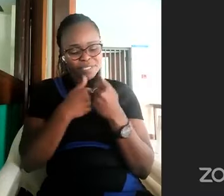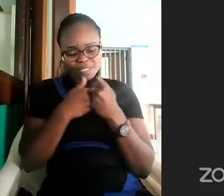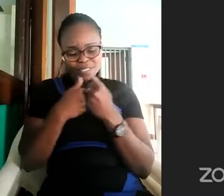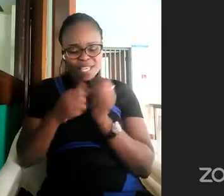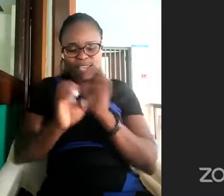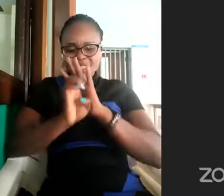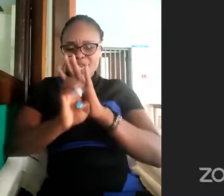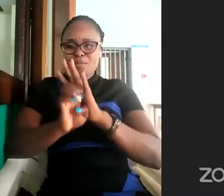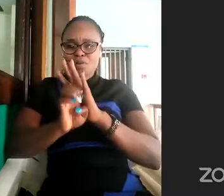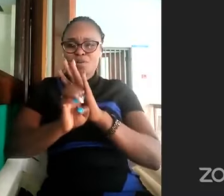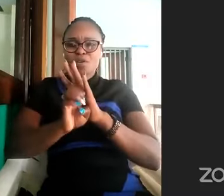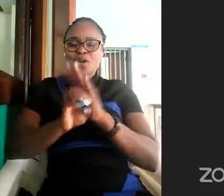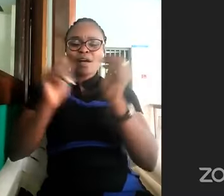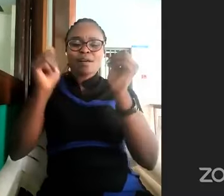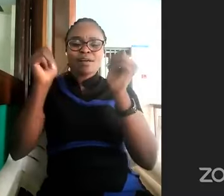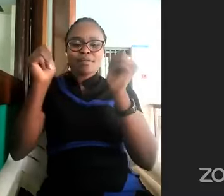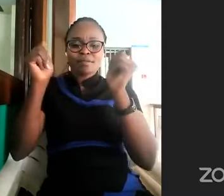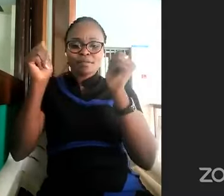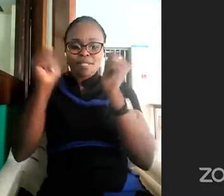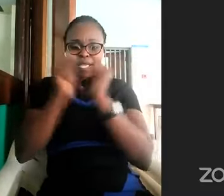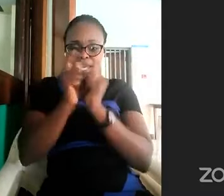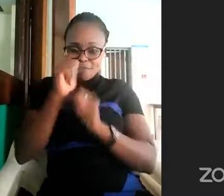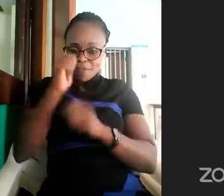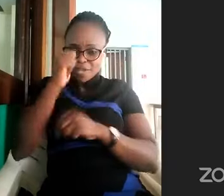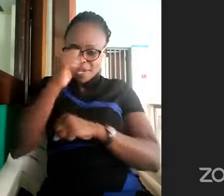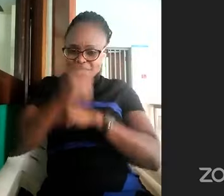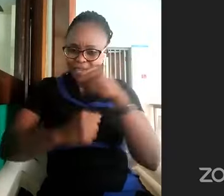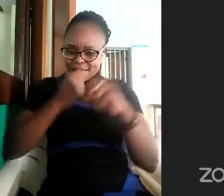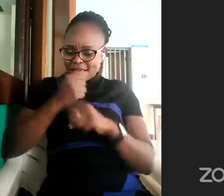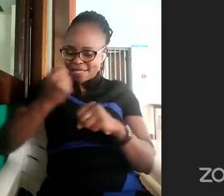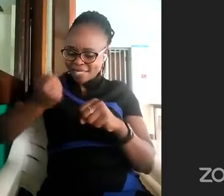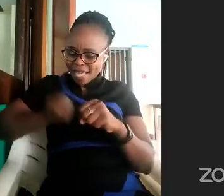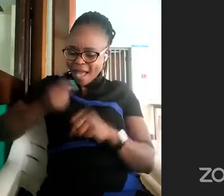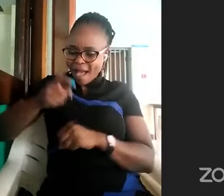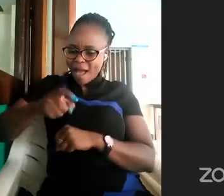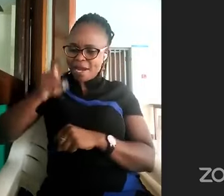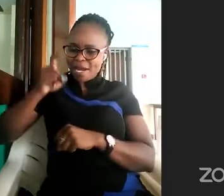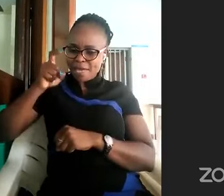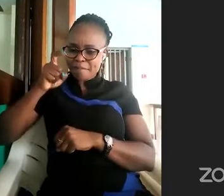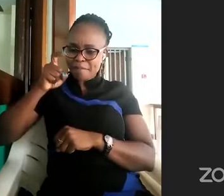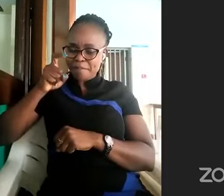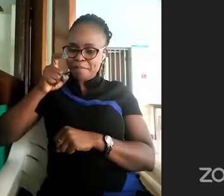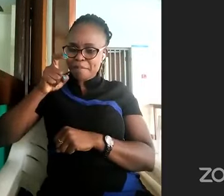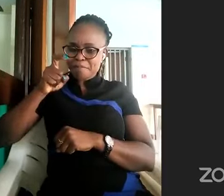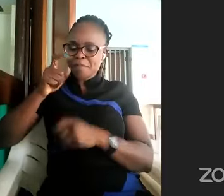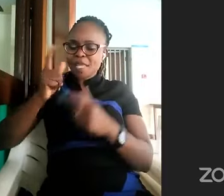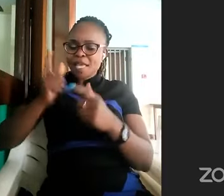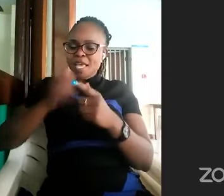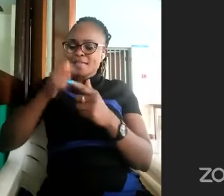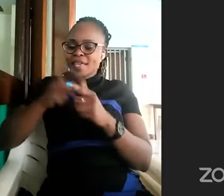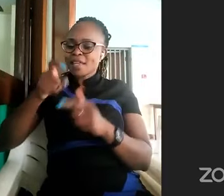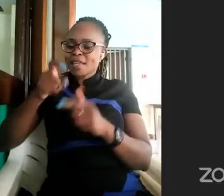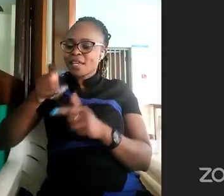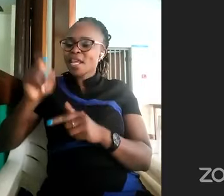years. Yule mtu ameshikwa ambaye memrepu ni 47, akawekwa ndani siku nne alafu akatolewa. Mpaka sasa hivi tunahangaika